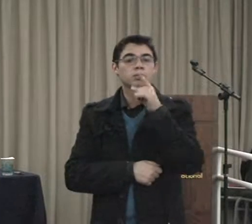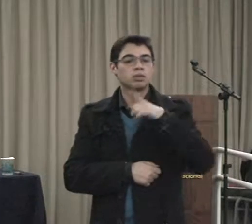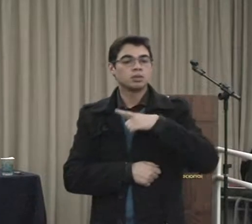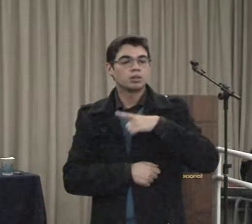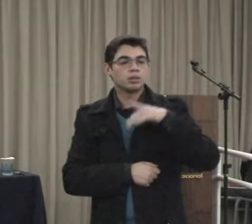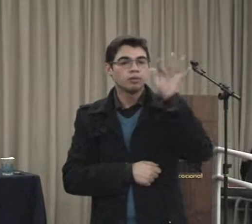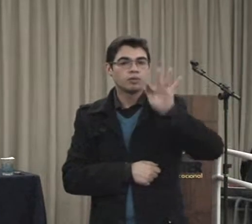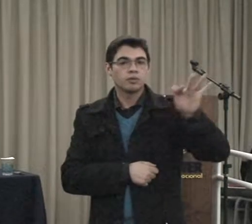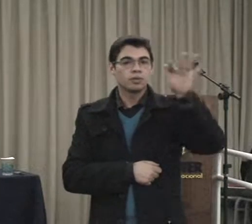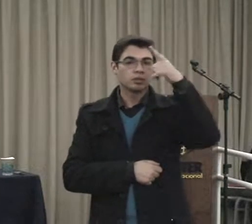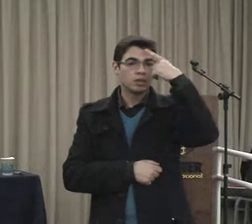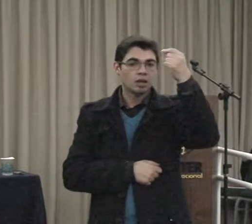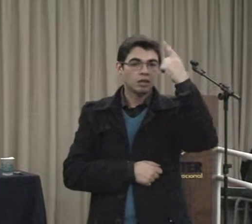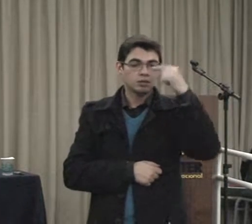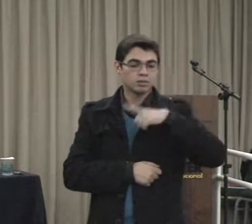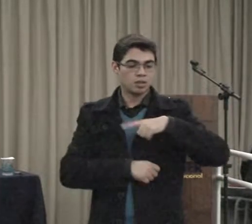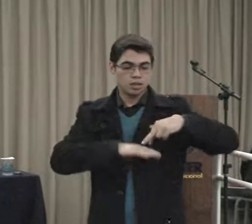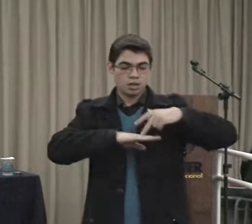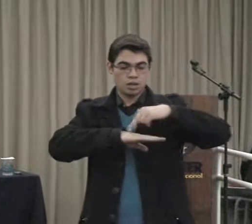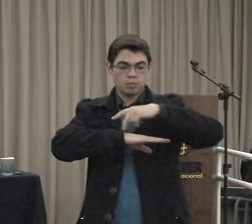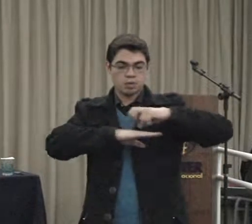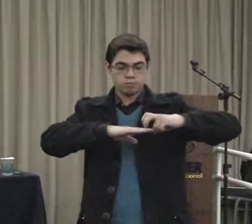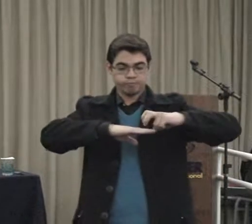de Curitiba que tem uma rampa de acesso?